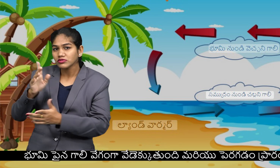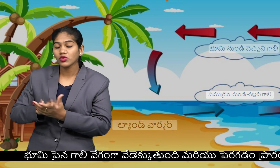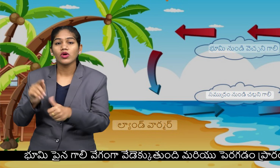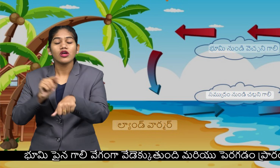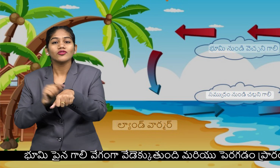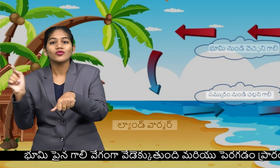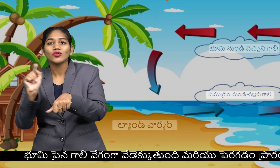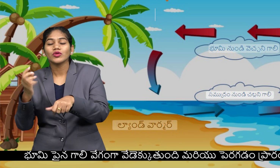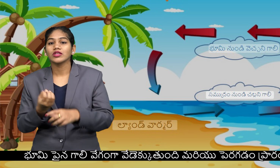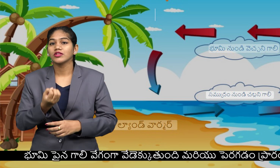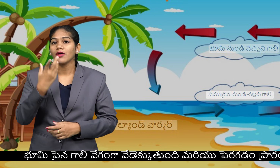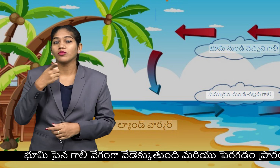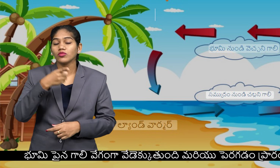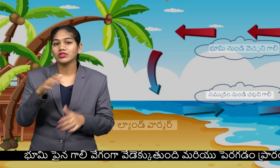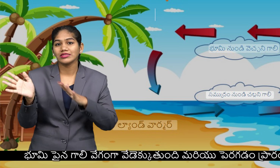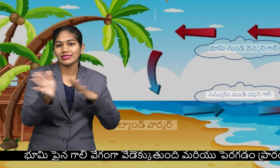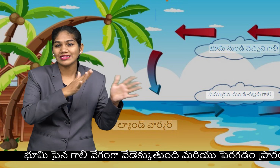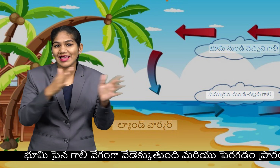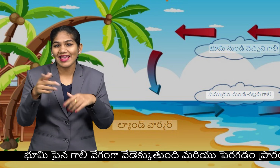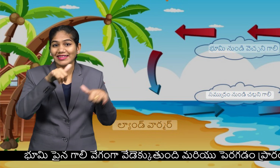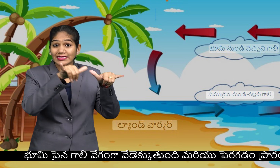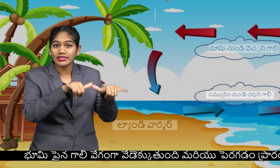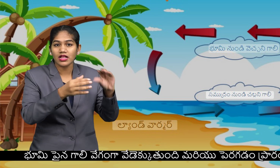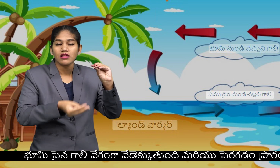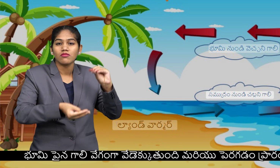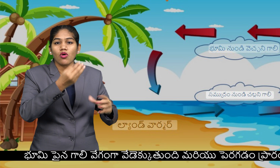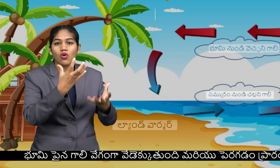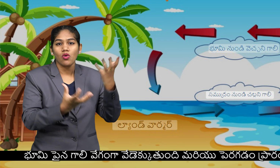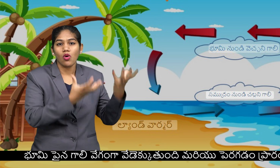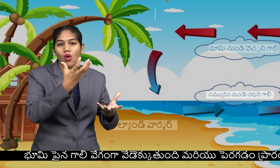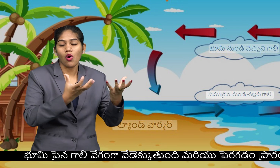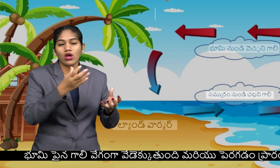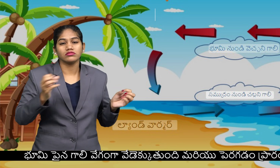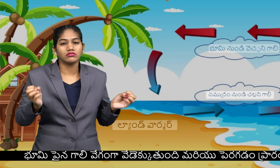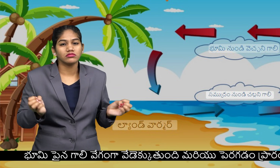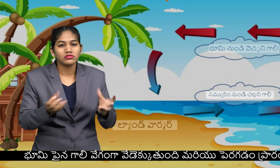భూమిపైన గాలి వేగంగా వేడెక్కుతుంది మరియు పెరగడం ప్రారంభమవుతుంది.